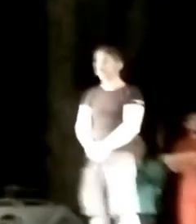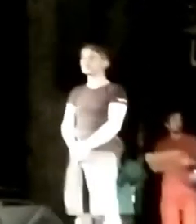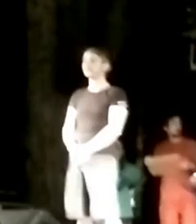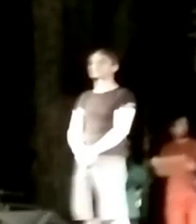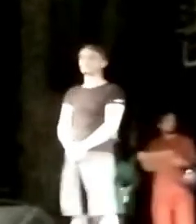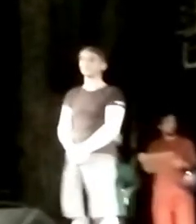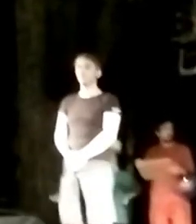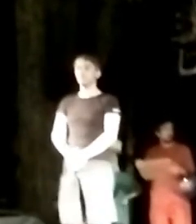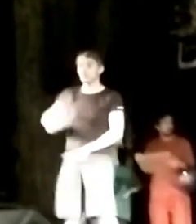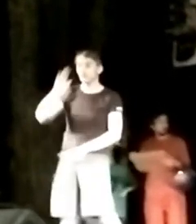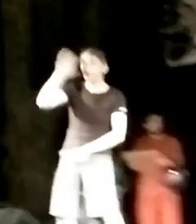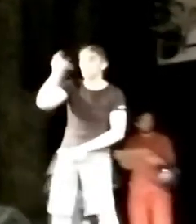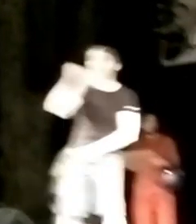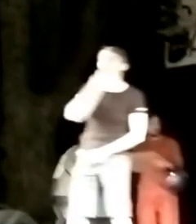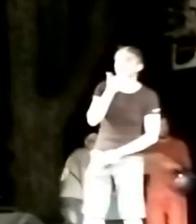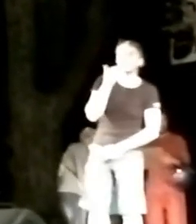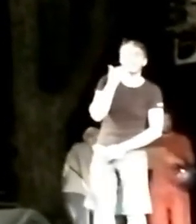Bona tarda.